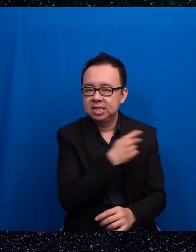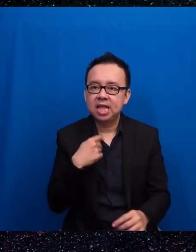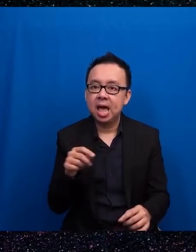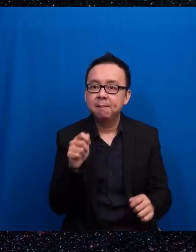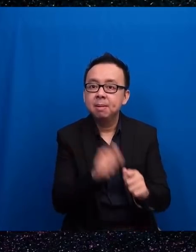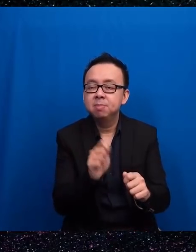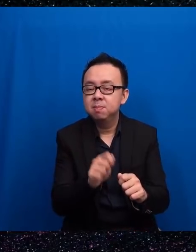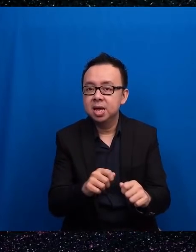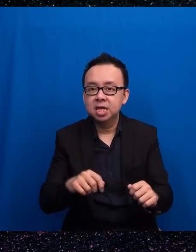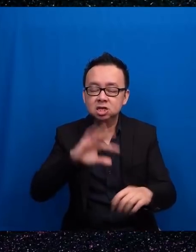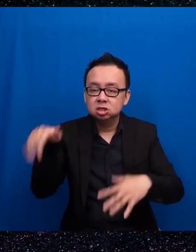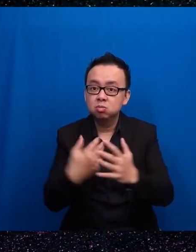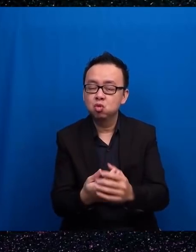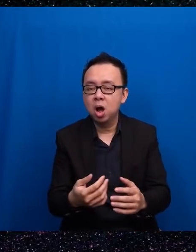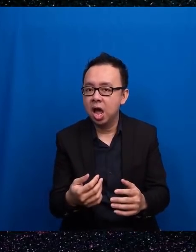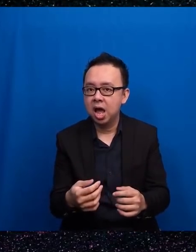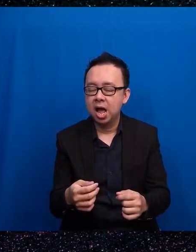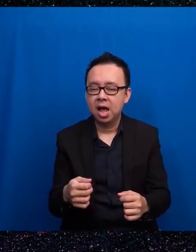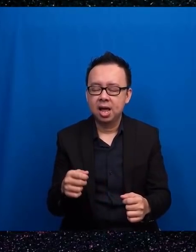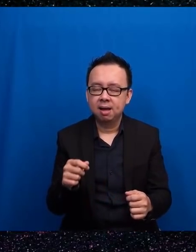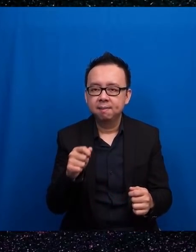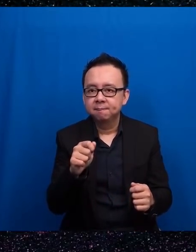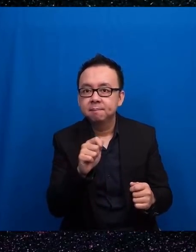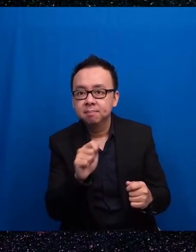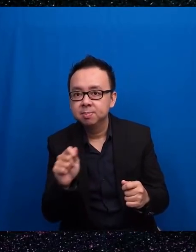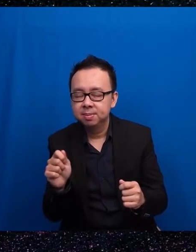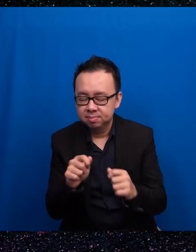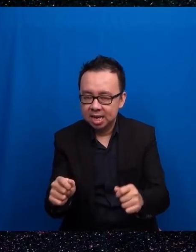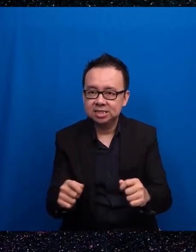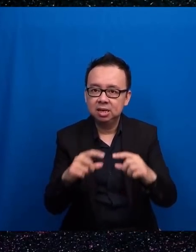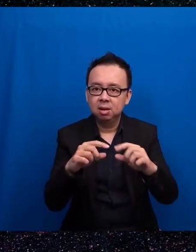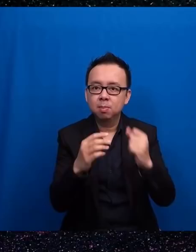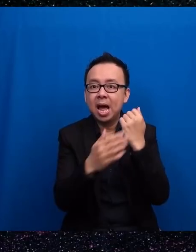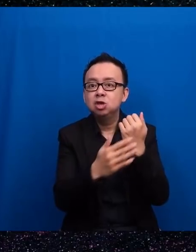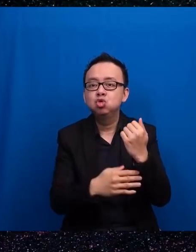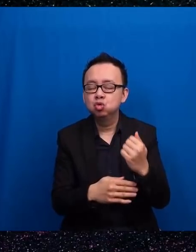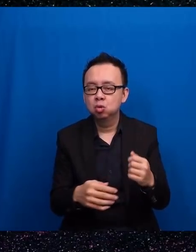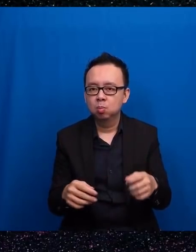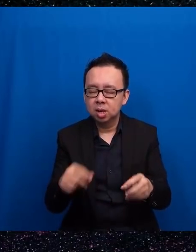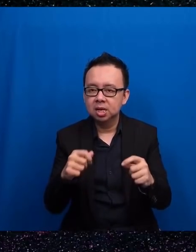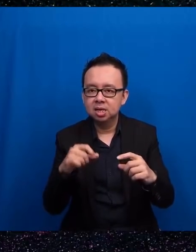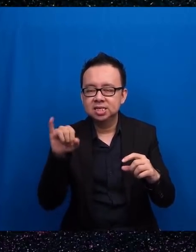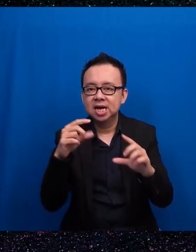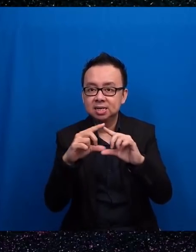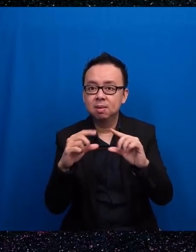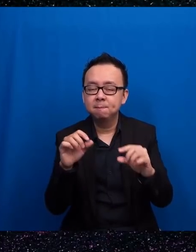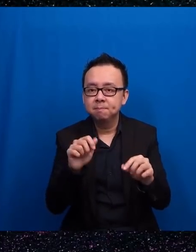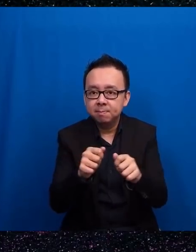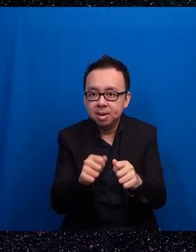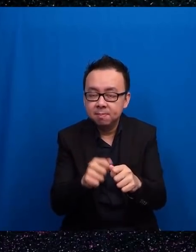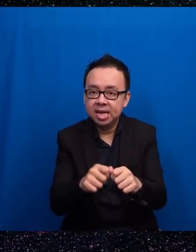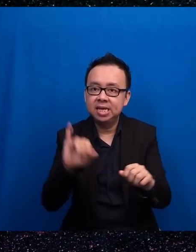itu, tolong dipaku, dikasih berlapis-lapis kayu. Karena nanti perahumu akan menangkap banyak ikan lagi, besar-besar